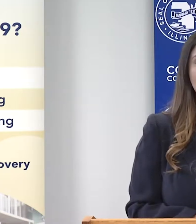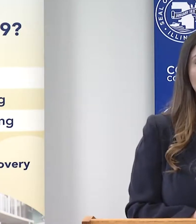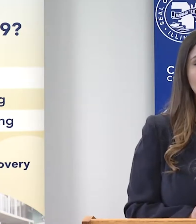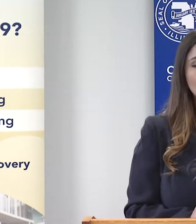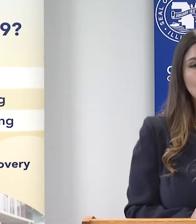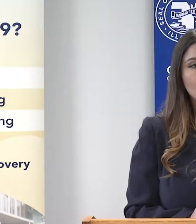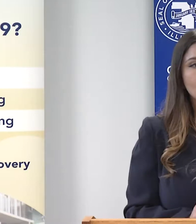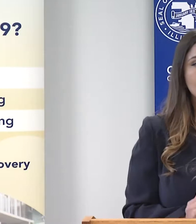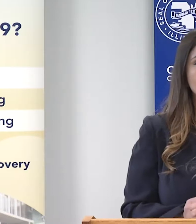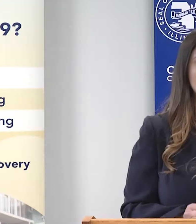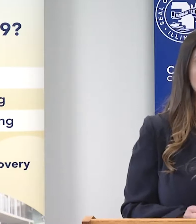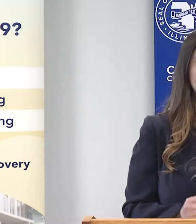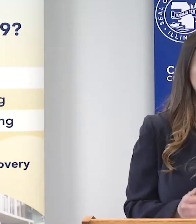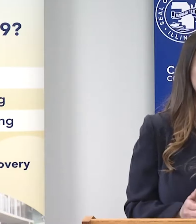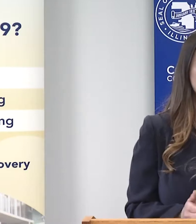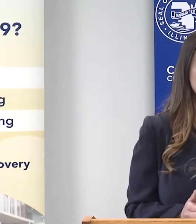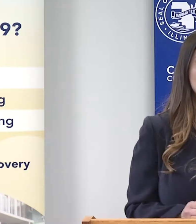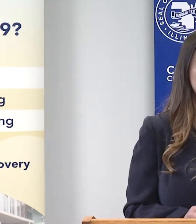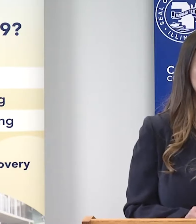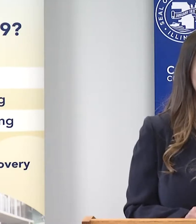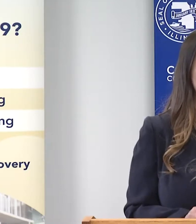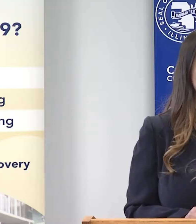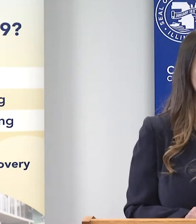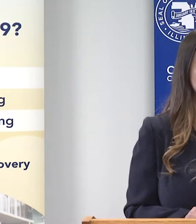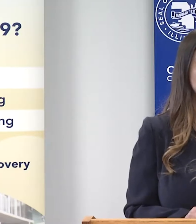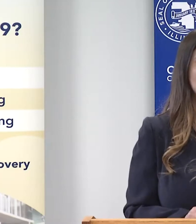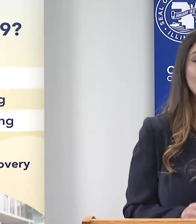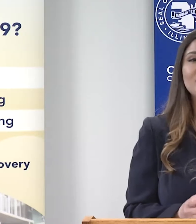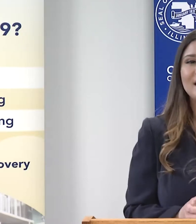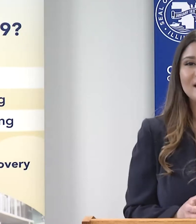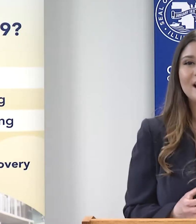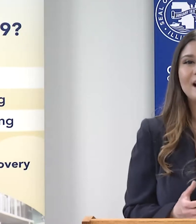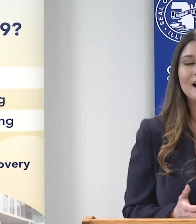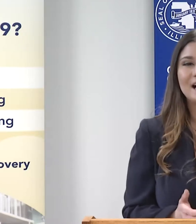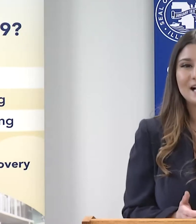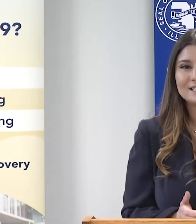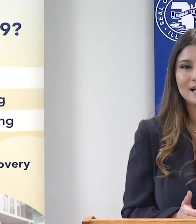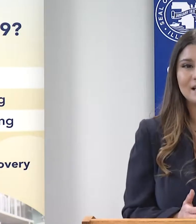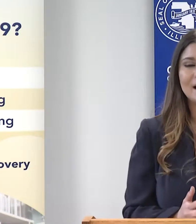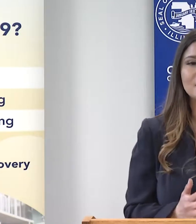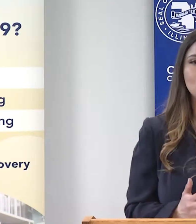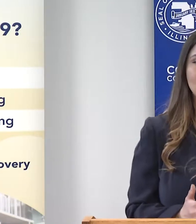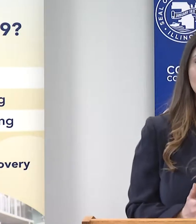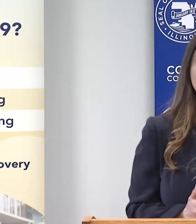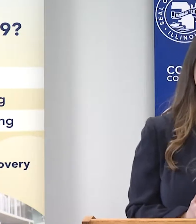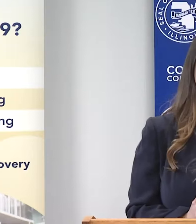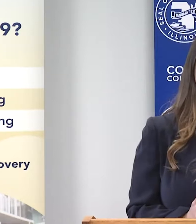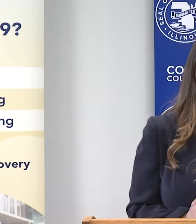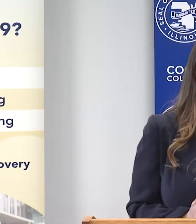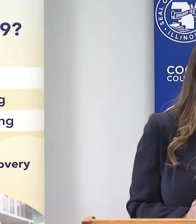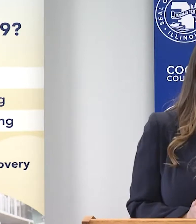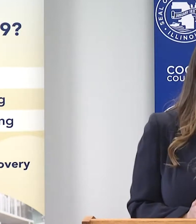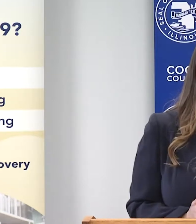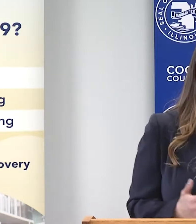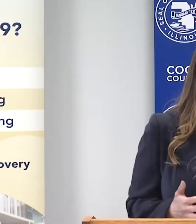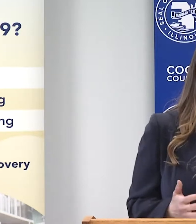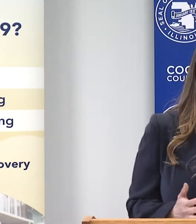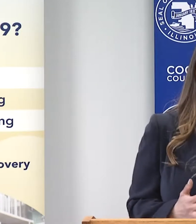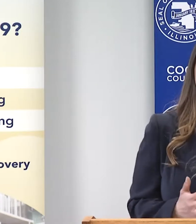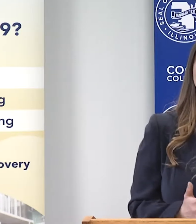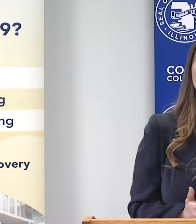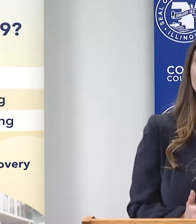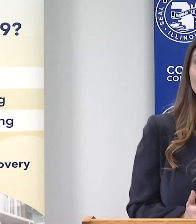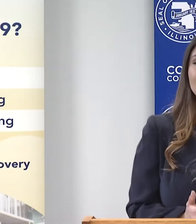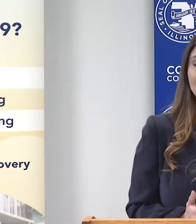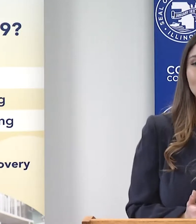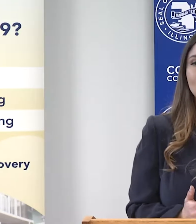y continúan teniendo comida en la casa y asegurándose que esto no